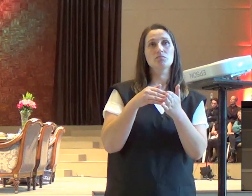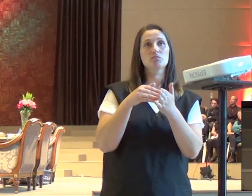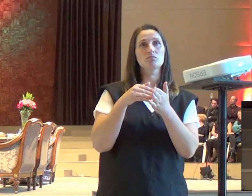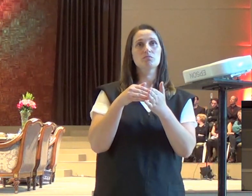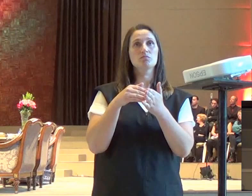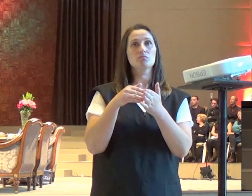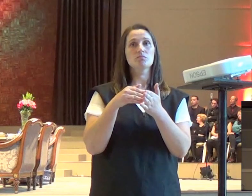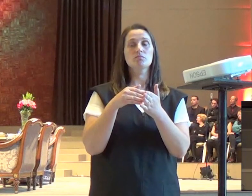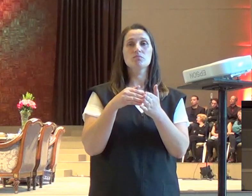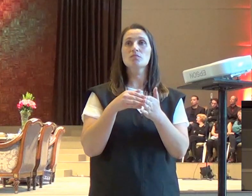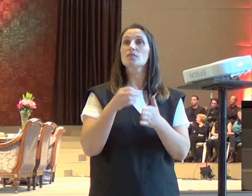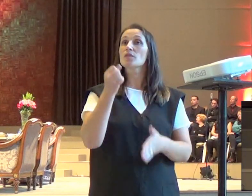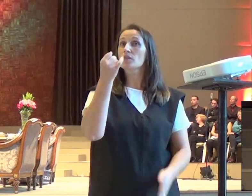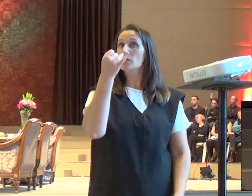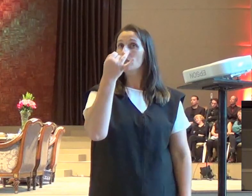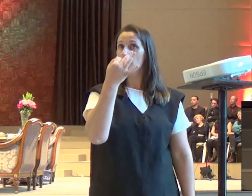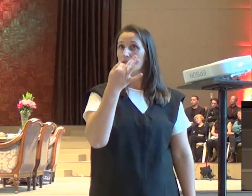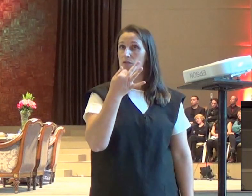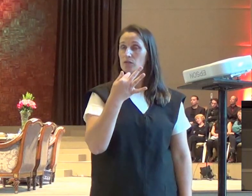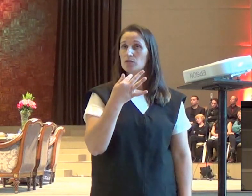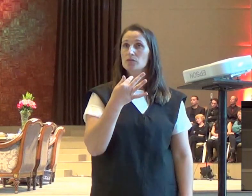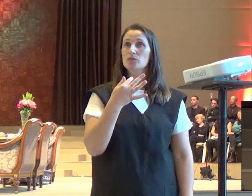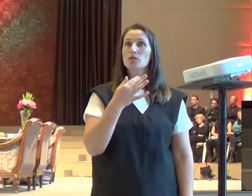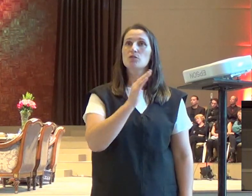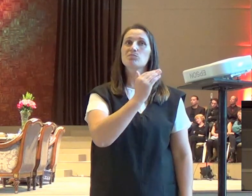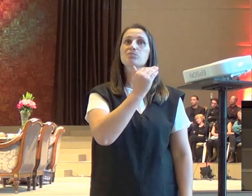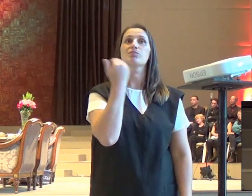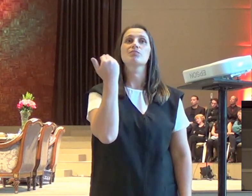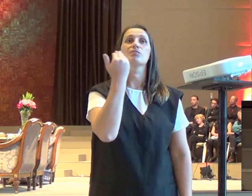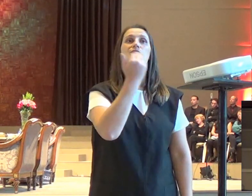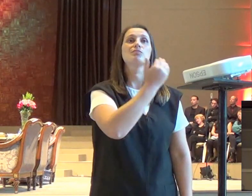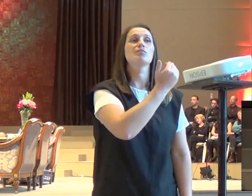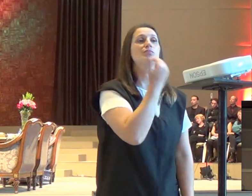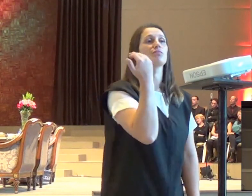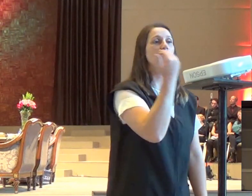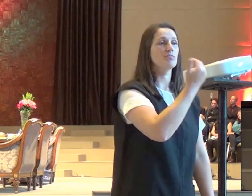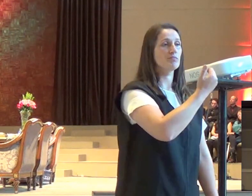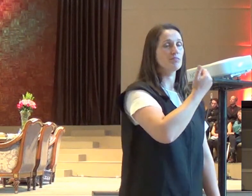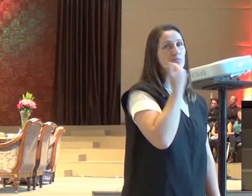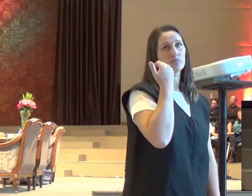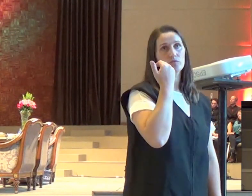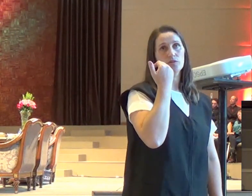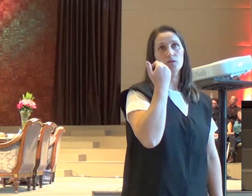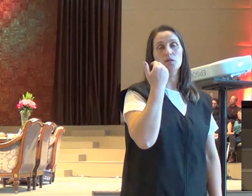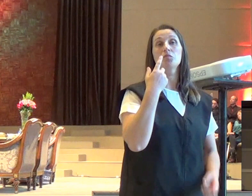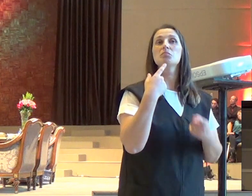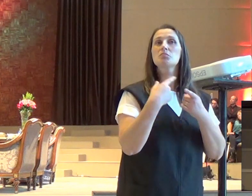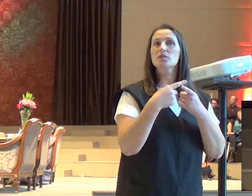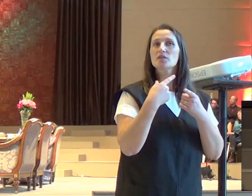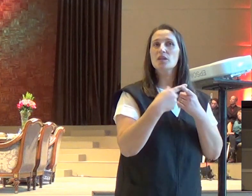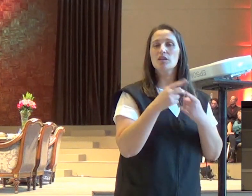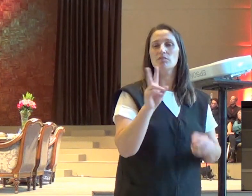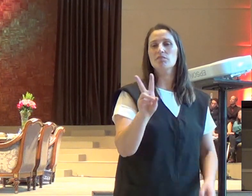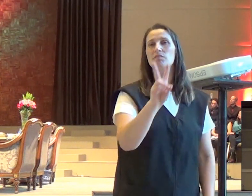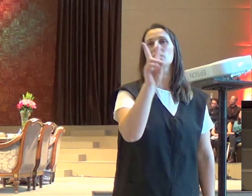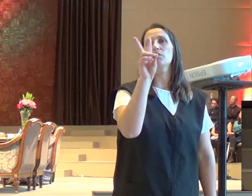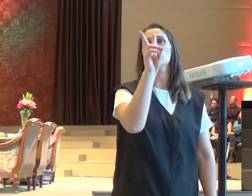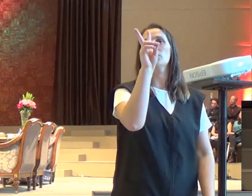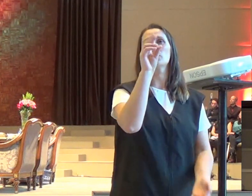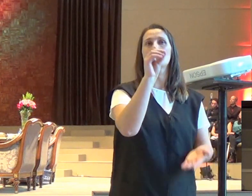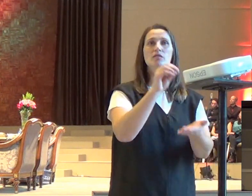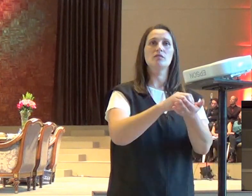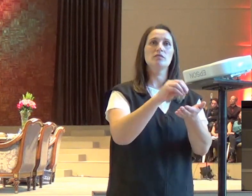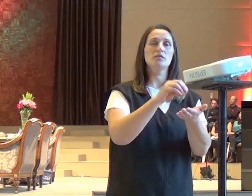e alguns vão morrer você sabe que hoje no Brasil o maior